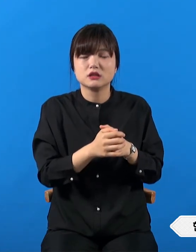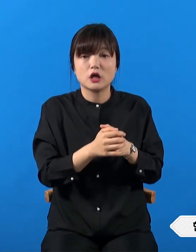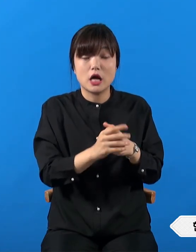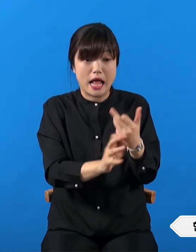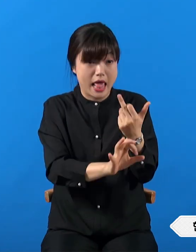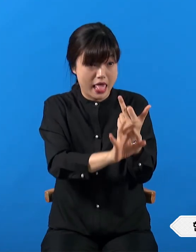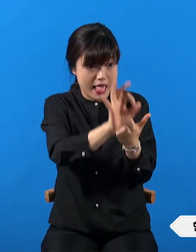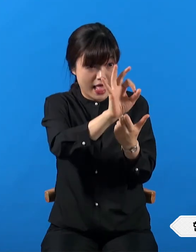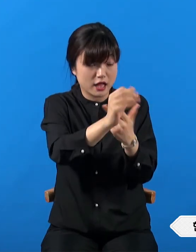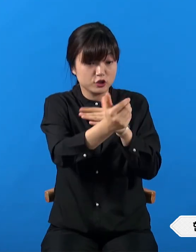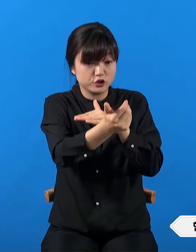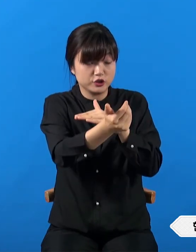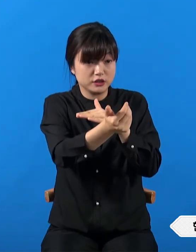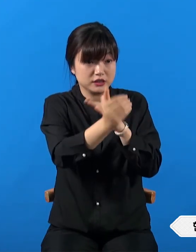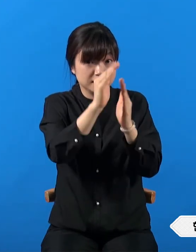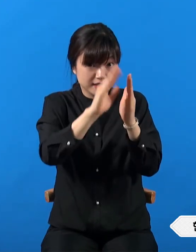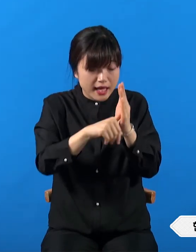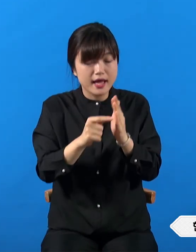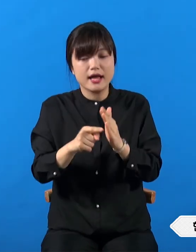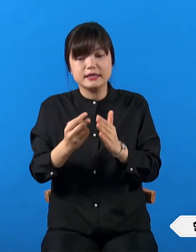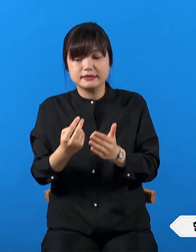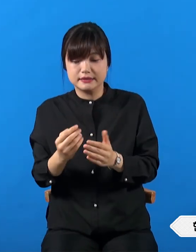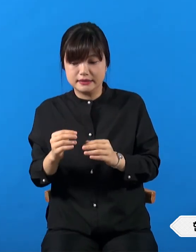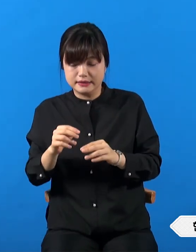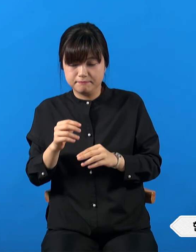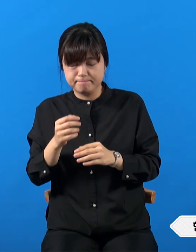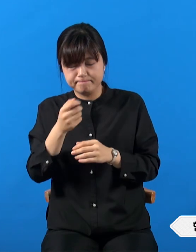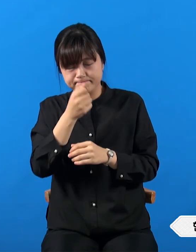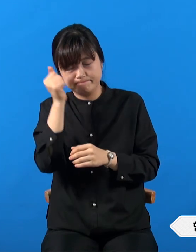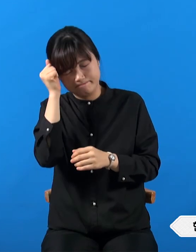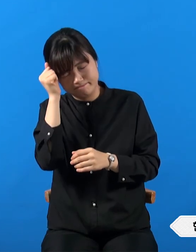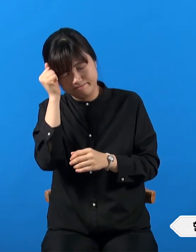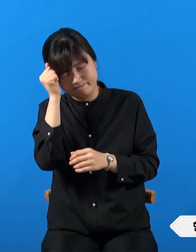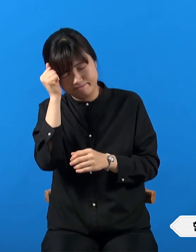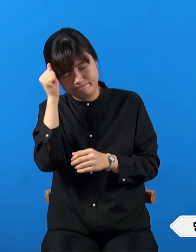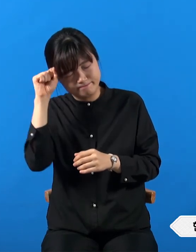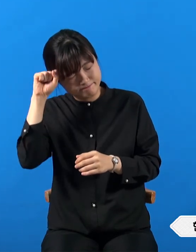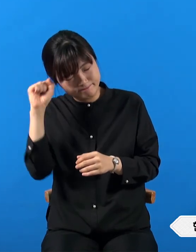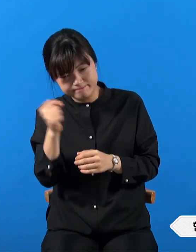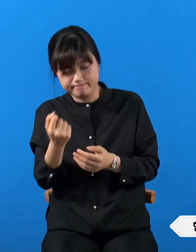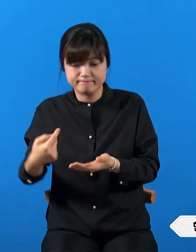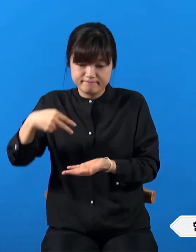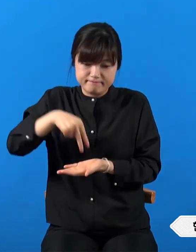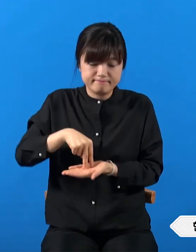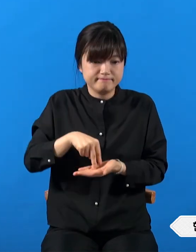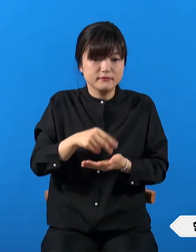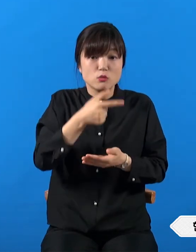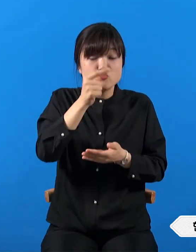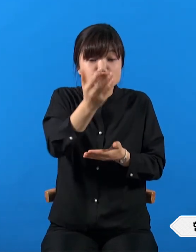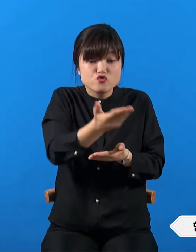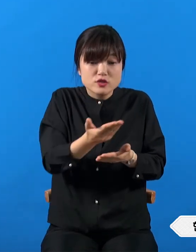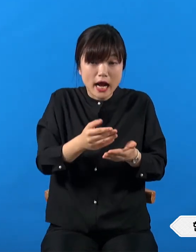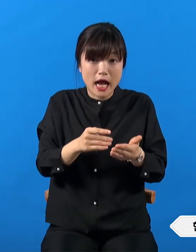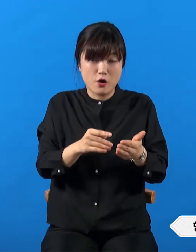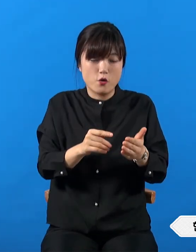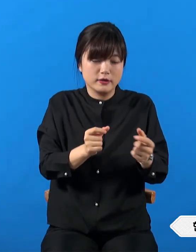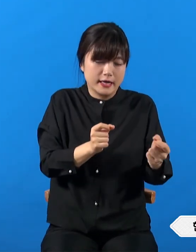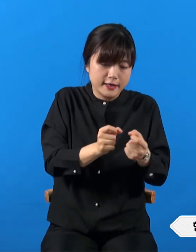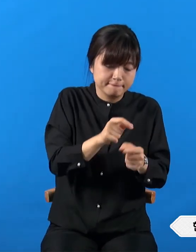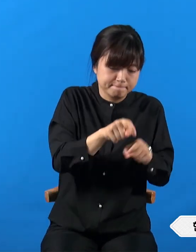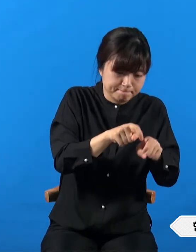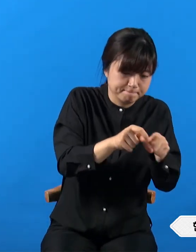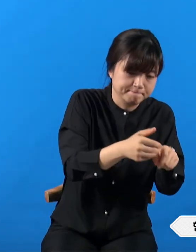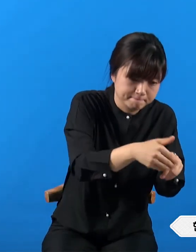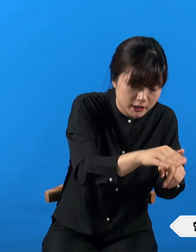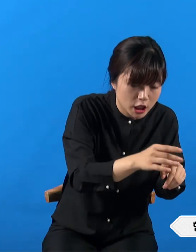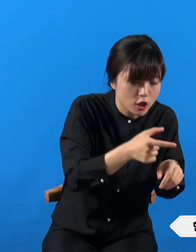동틀 무렵이면 자리에서 일어나서 물가로 내려갑니다. 그리고 이 차고